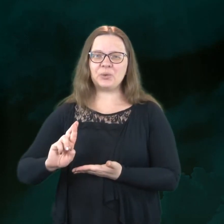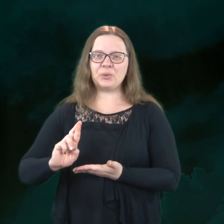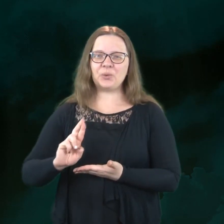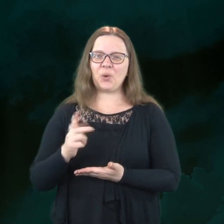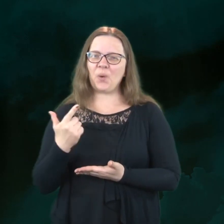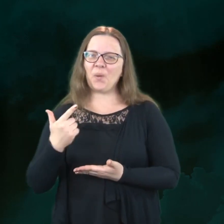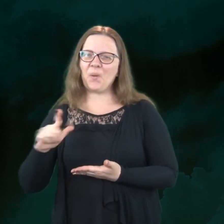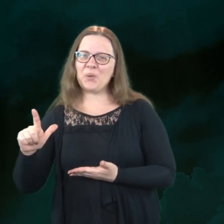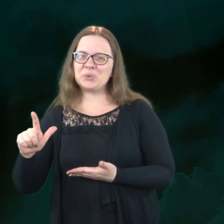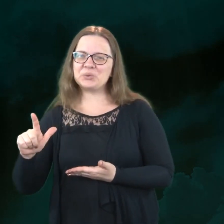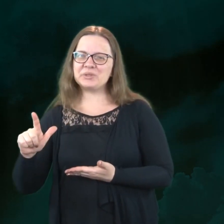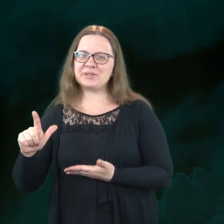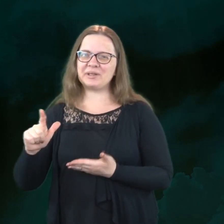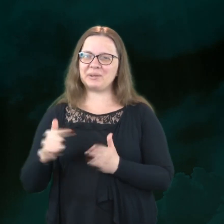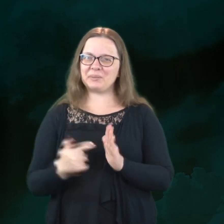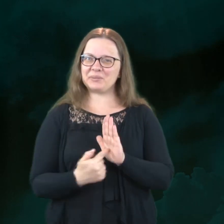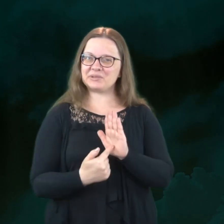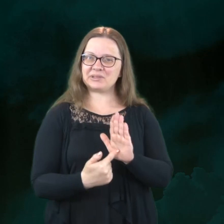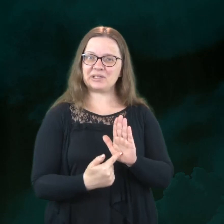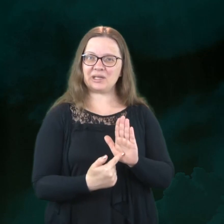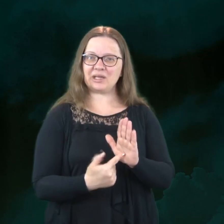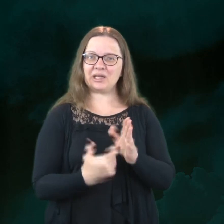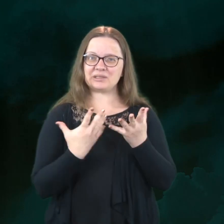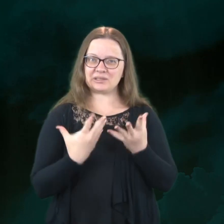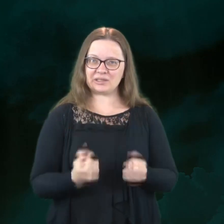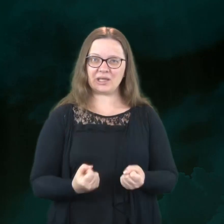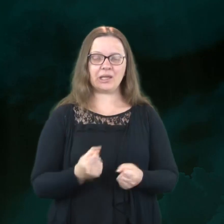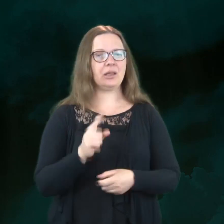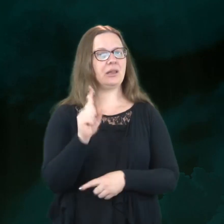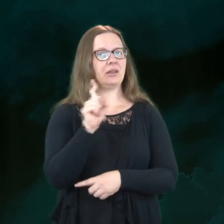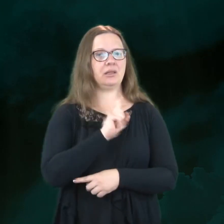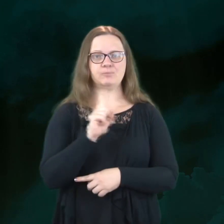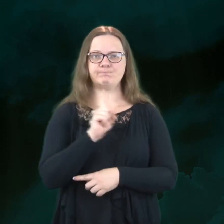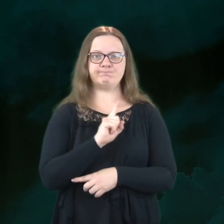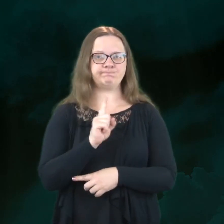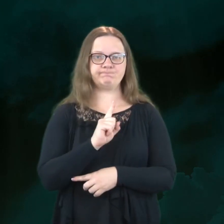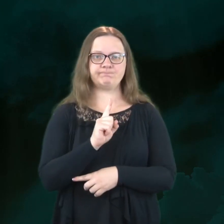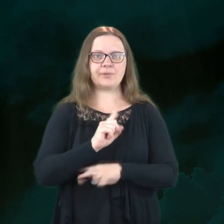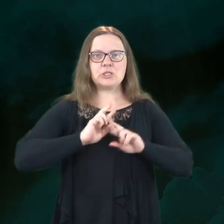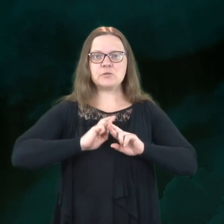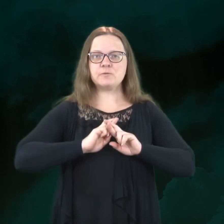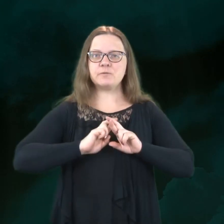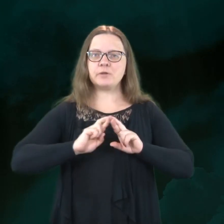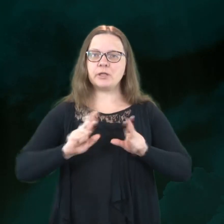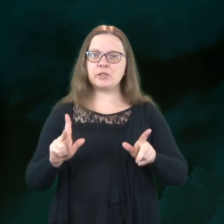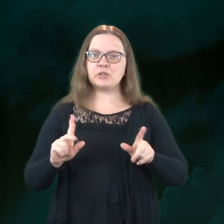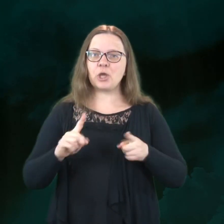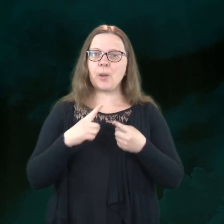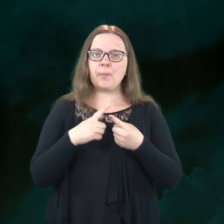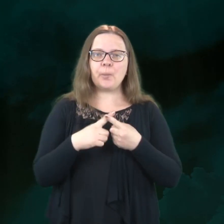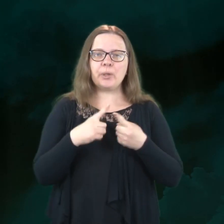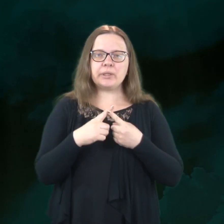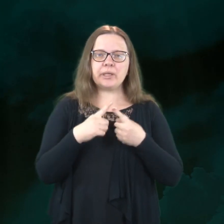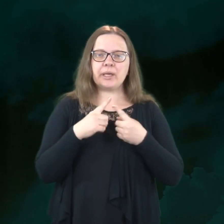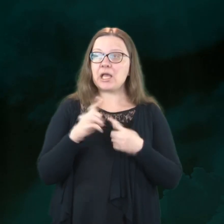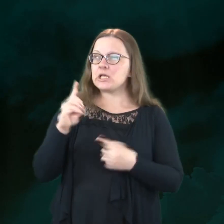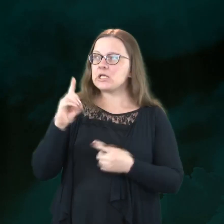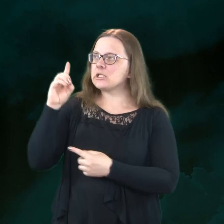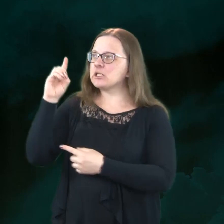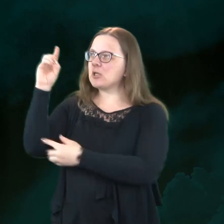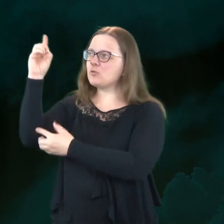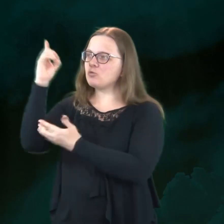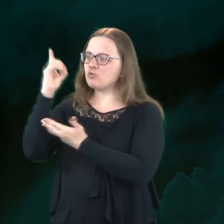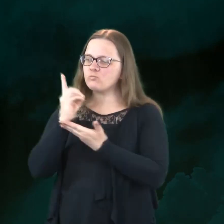estava oferecendo um Deus vivo para eles. Ele estava oferecendo um Deus não só